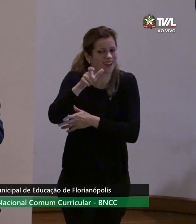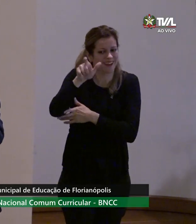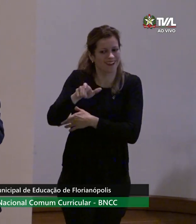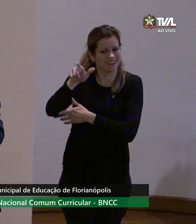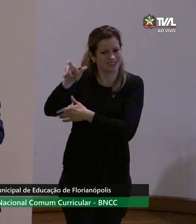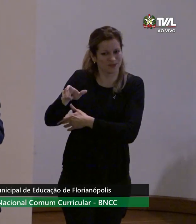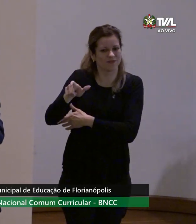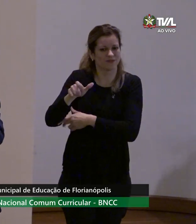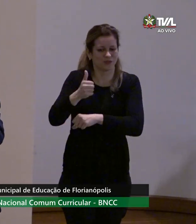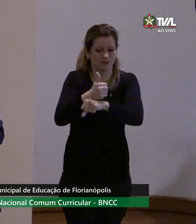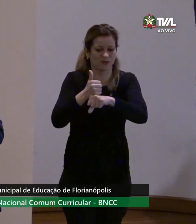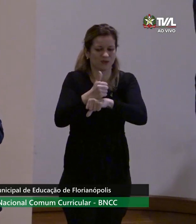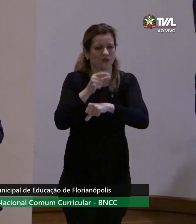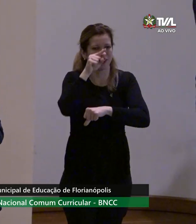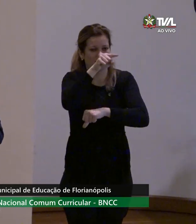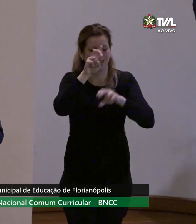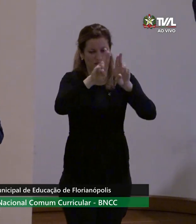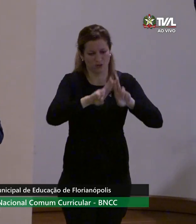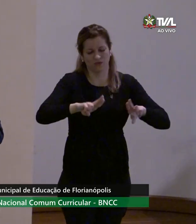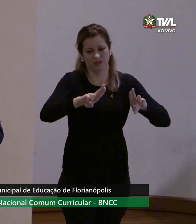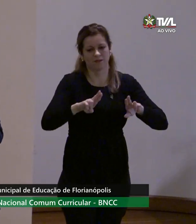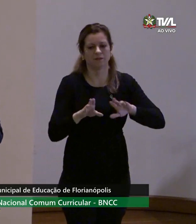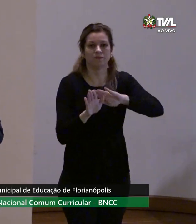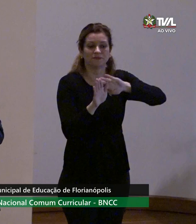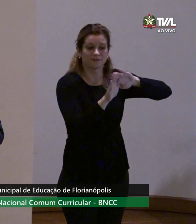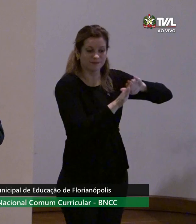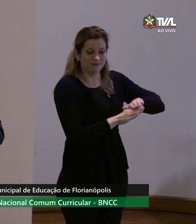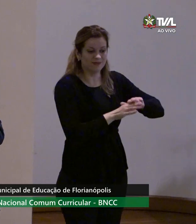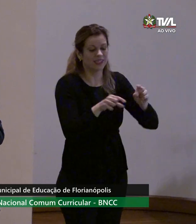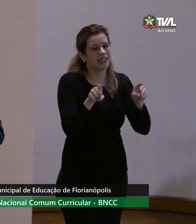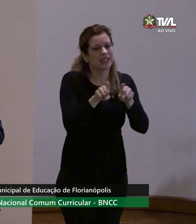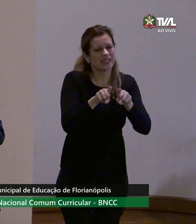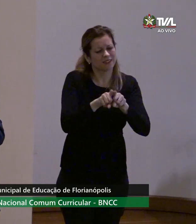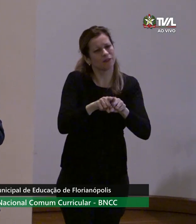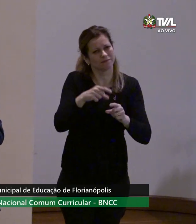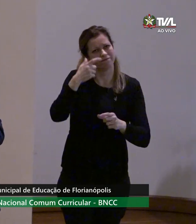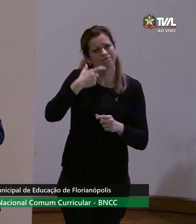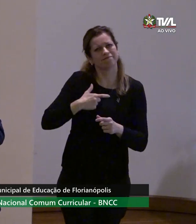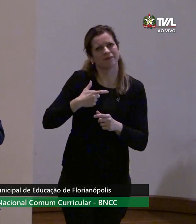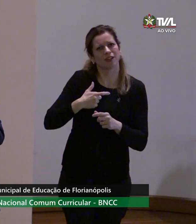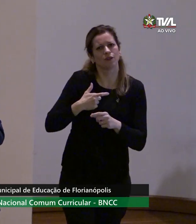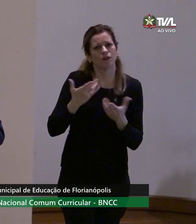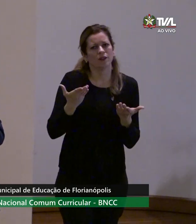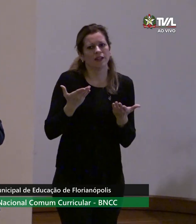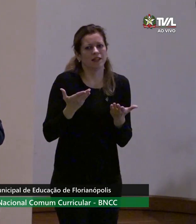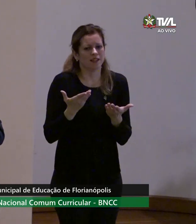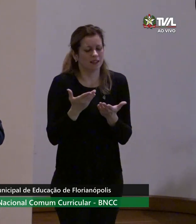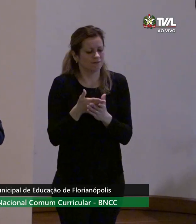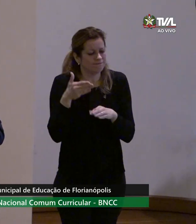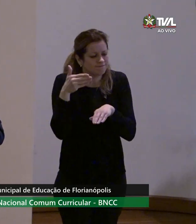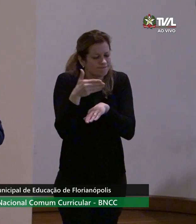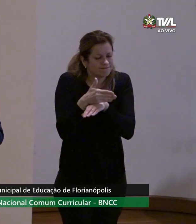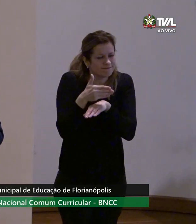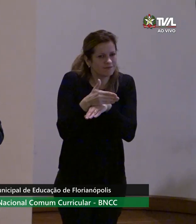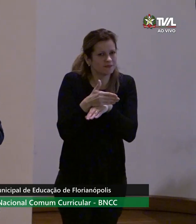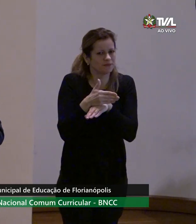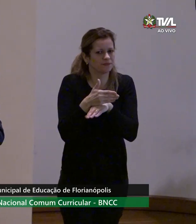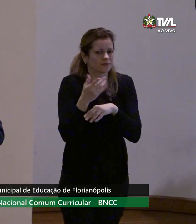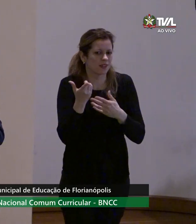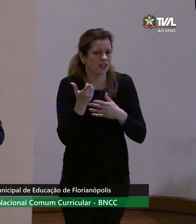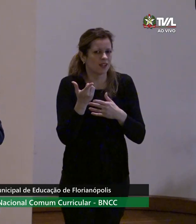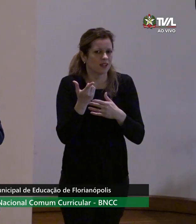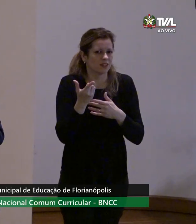vocês que eu tive uma participação não diretamente mas na época